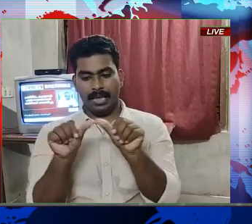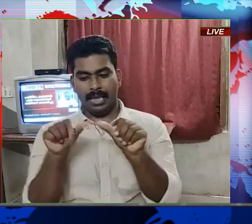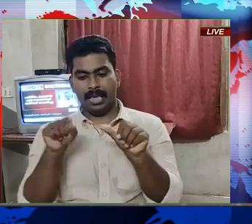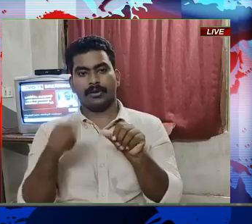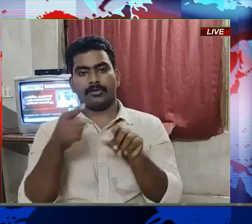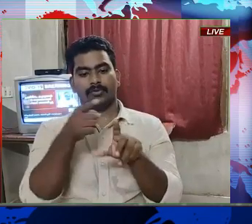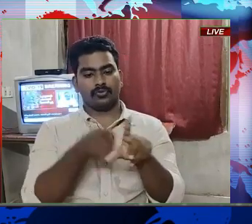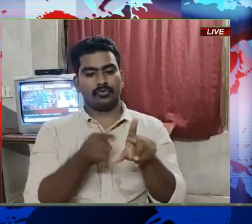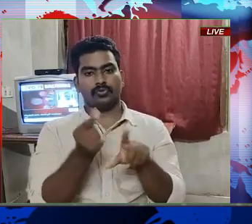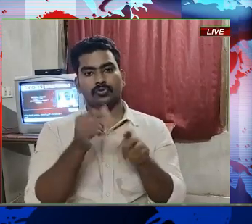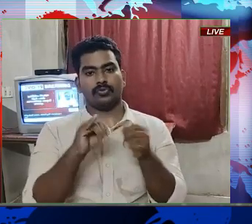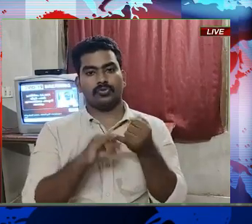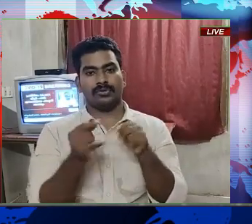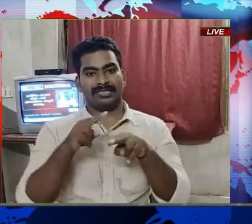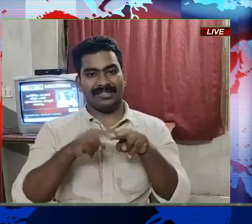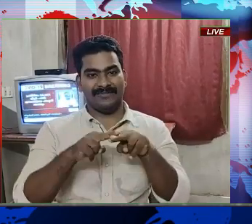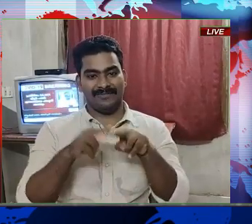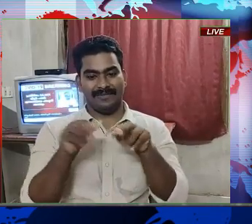ഇന്ന്